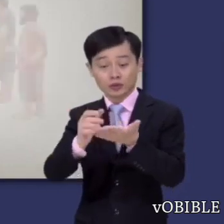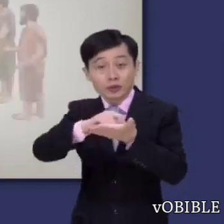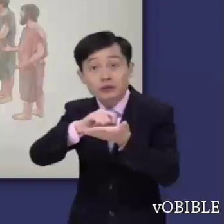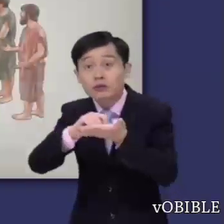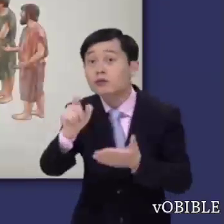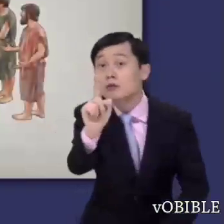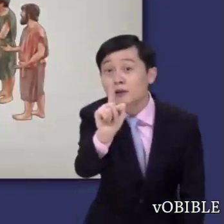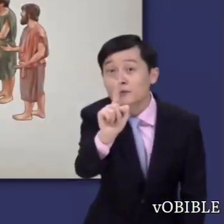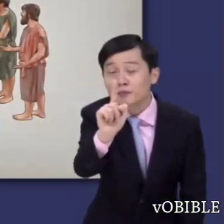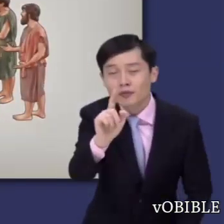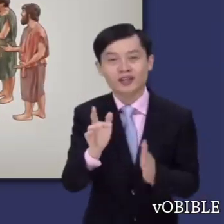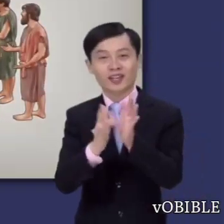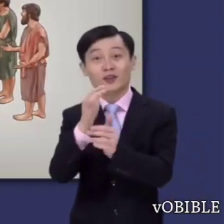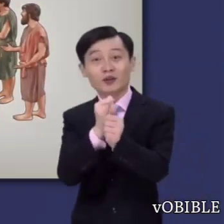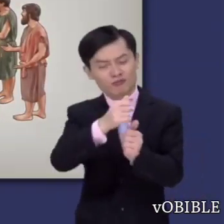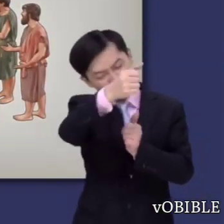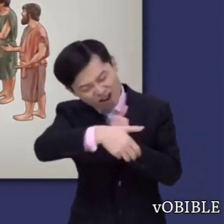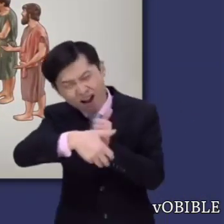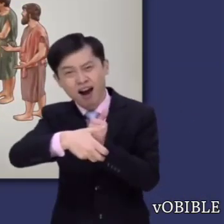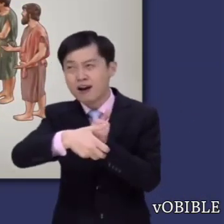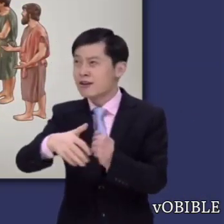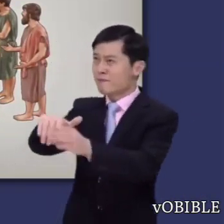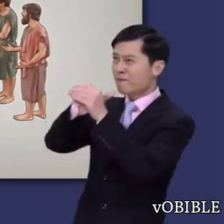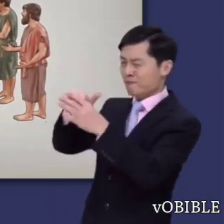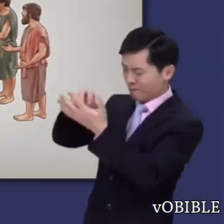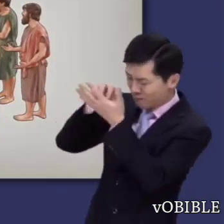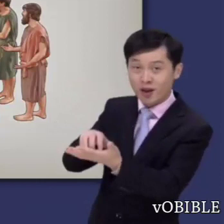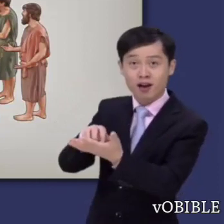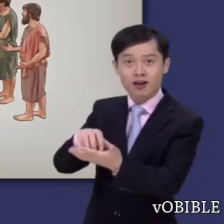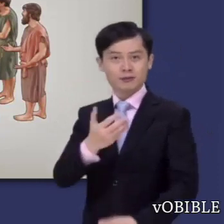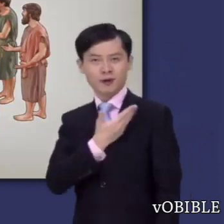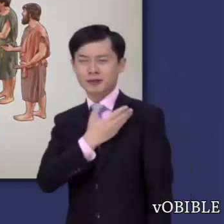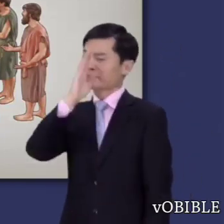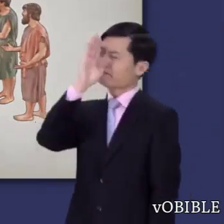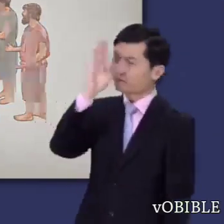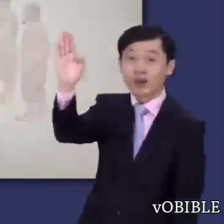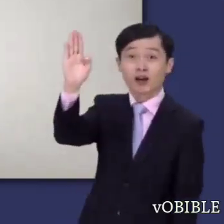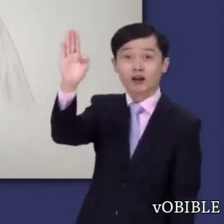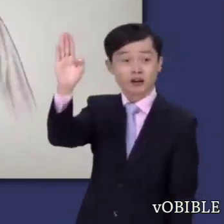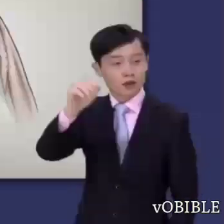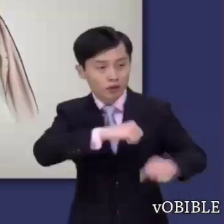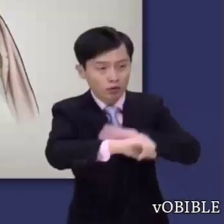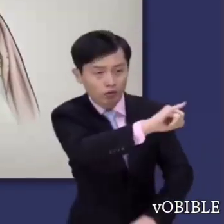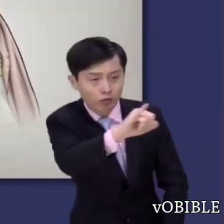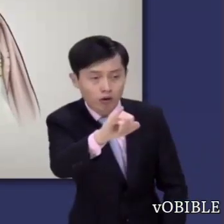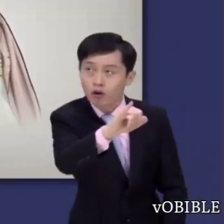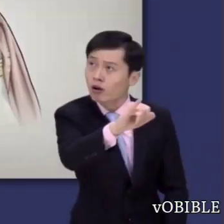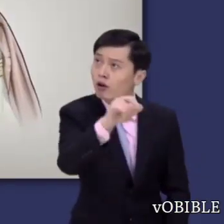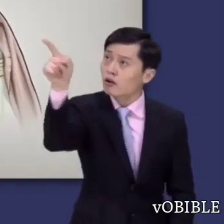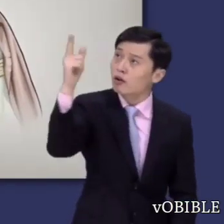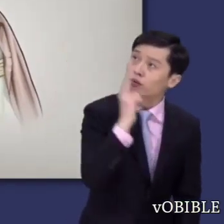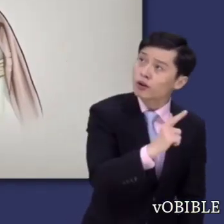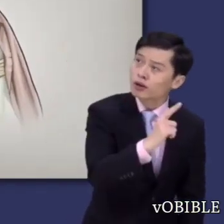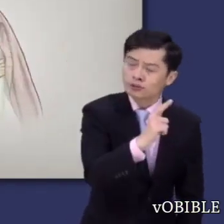雅各在信中劝勉基督徒，在考验下要信心坚定，忍耐到底，不要做出惹上帝发